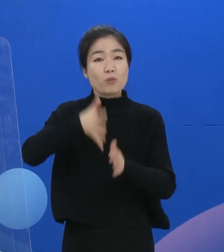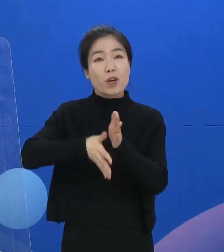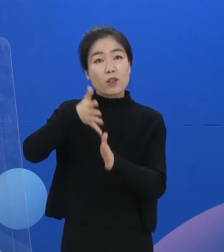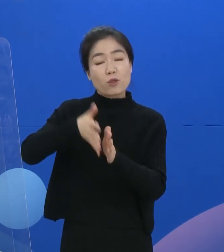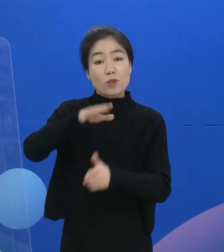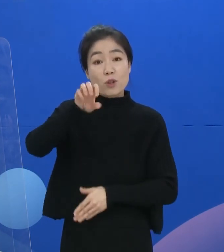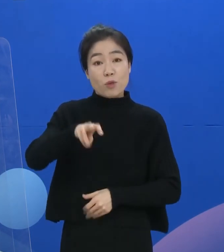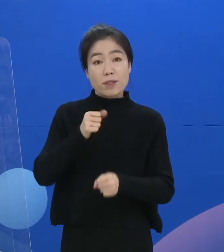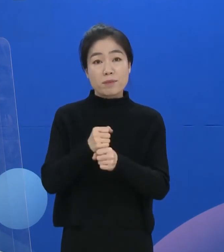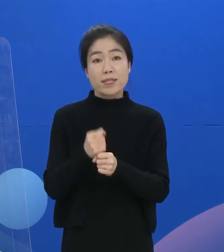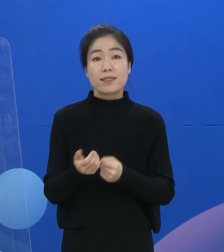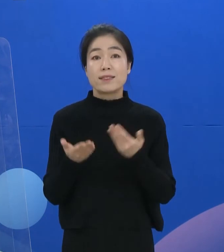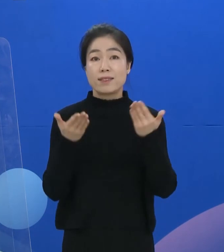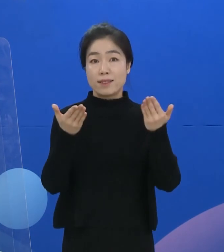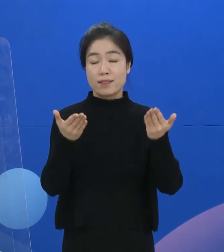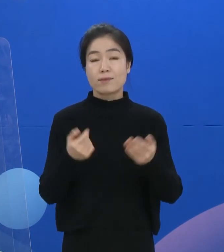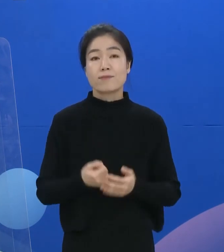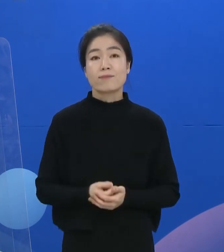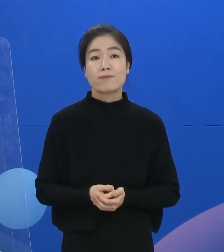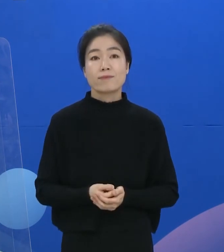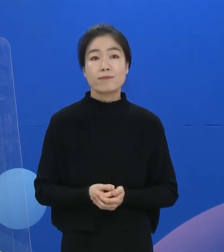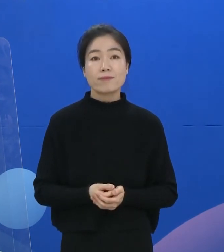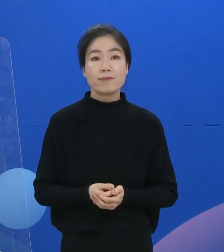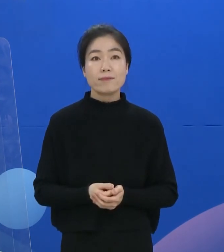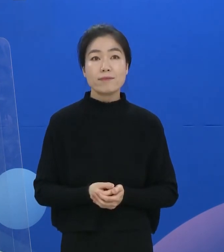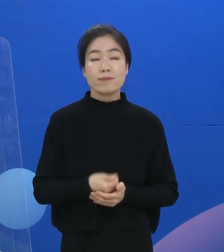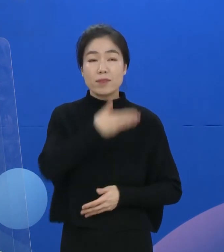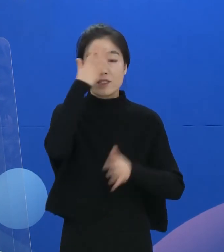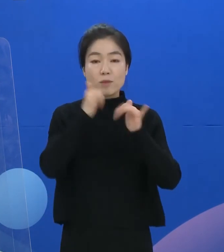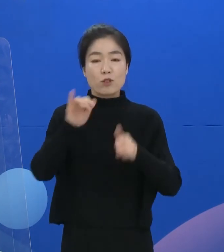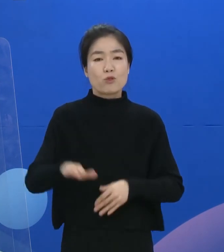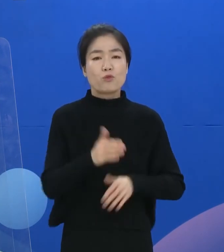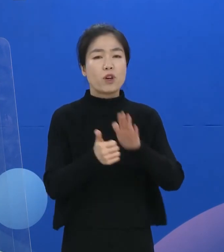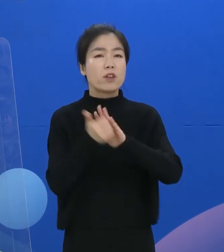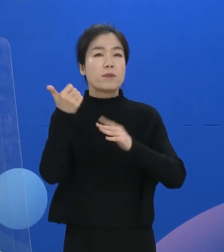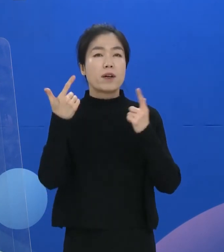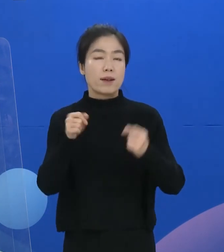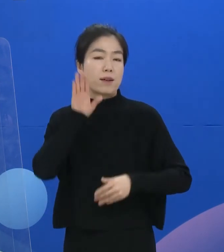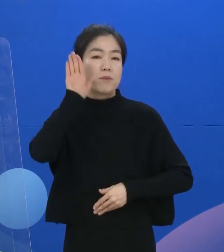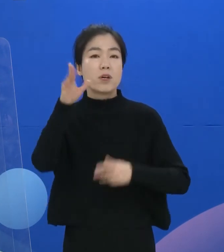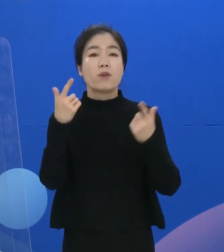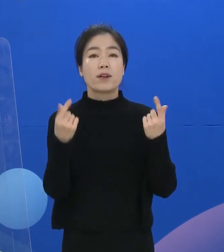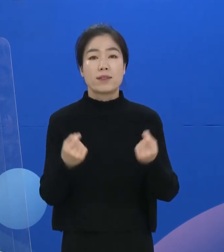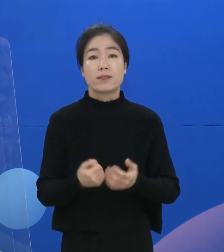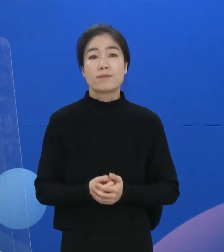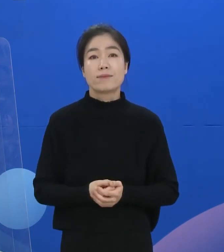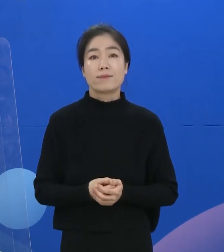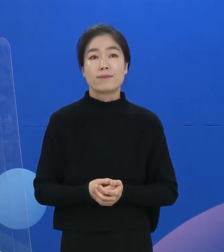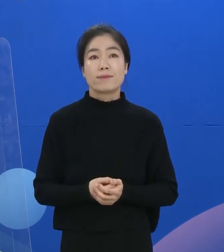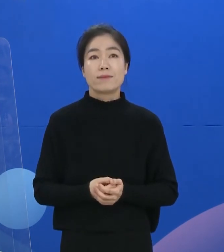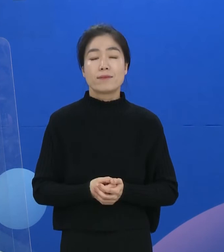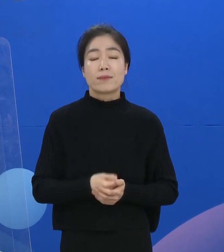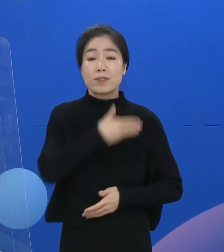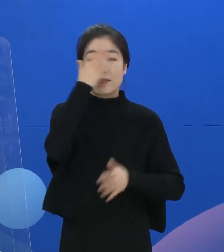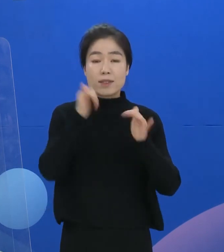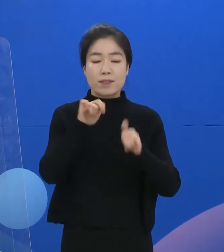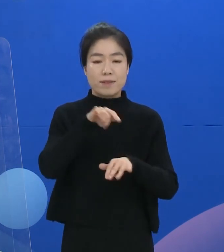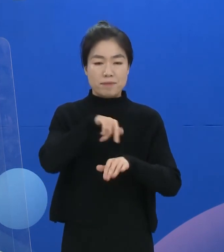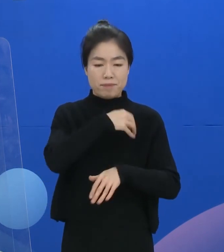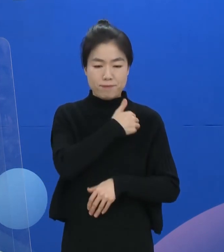청년들이 돌아오는 셋째 청년들이 찾아오는 꿈의도시 광주를 만들겠습니다